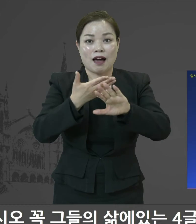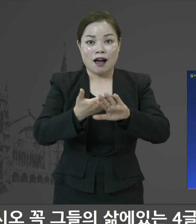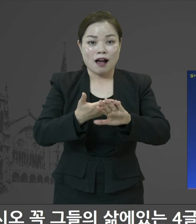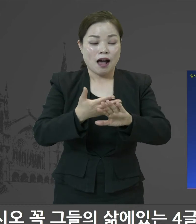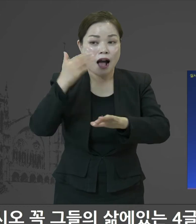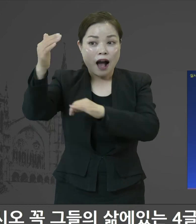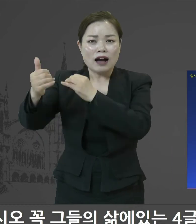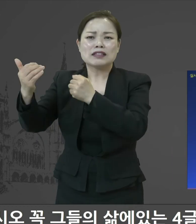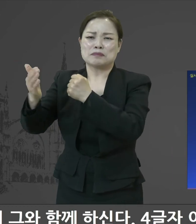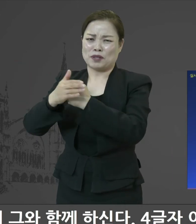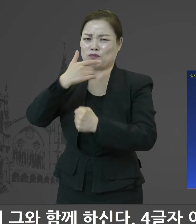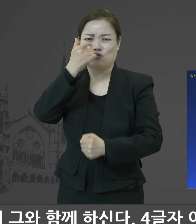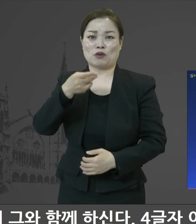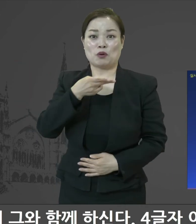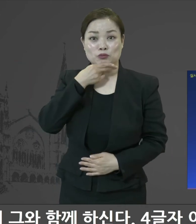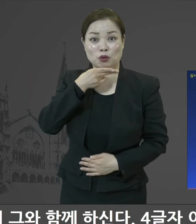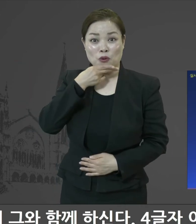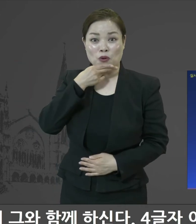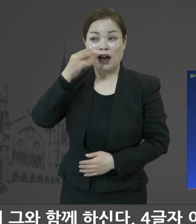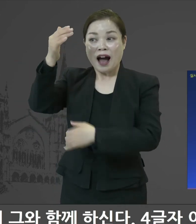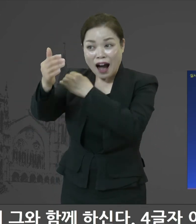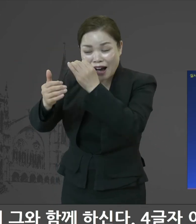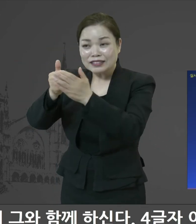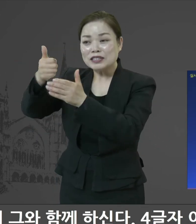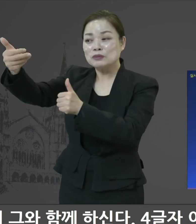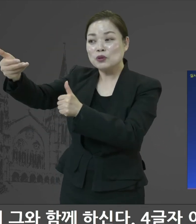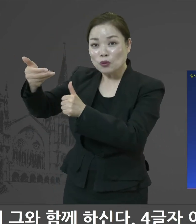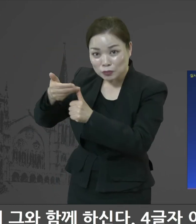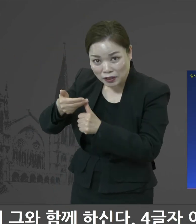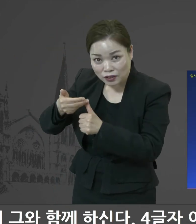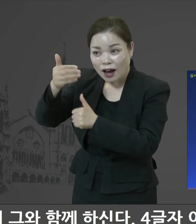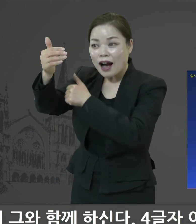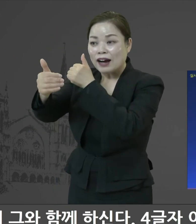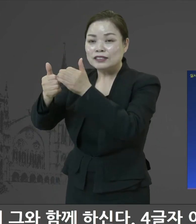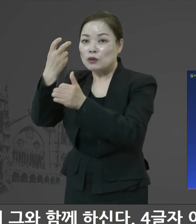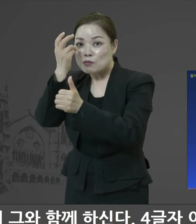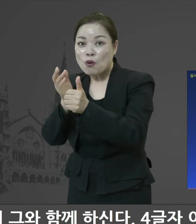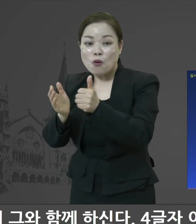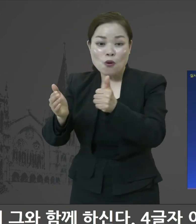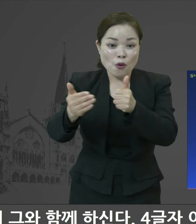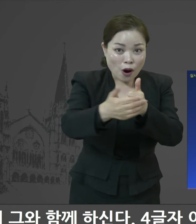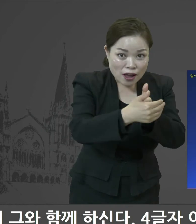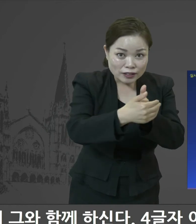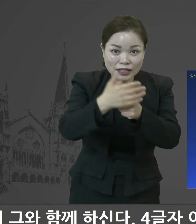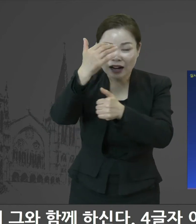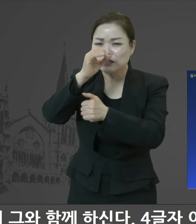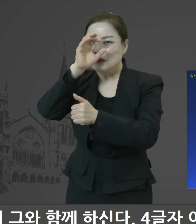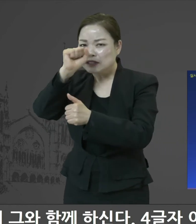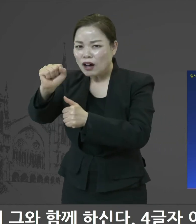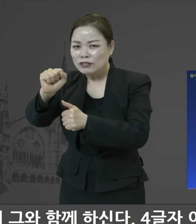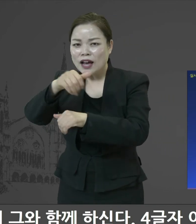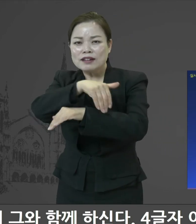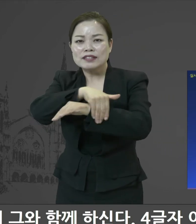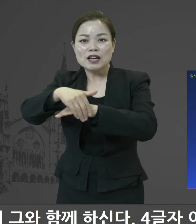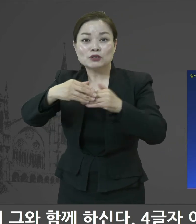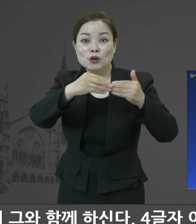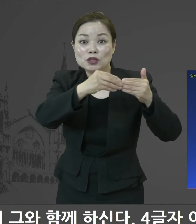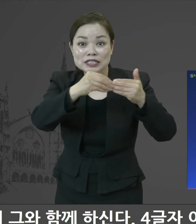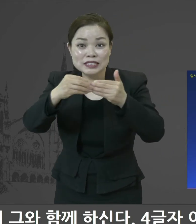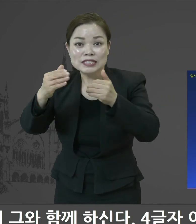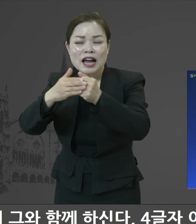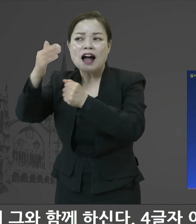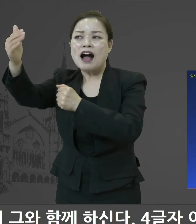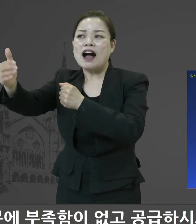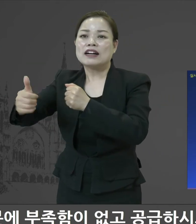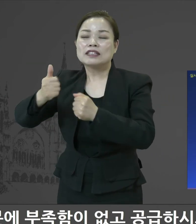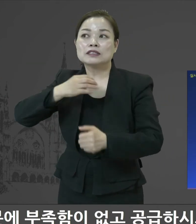그 하나님 때문에 부족함이 없어요. 그 하나님이 공급하셔요. 그 하나님이 보호하셔요. 그 하나님이 선한 계획으로 이끌어 가셔요. 그러니까 그